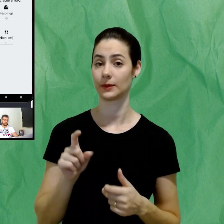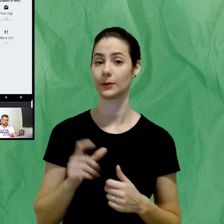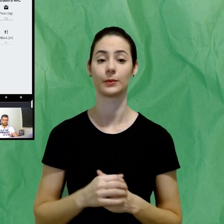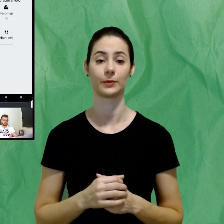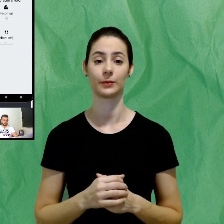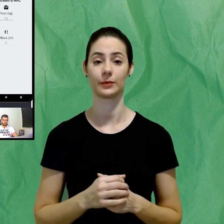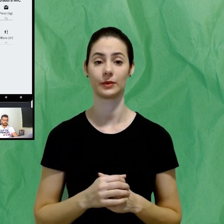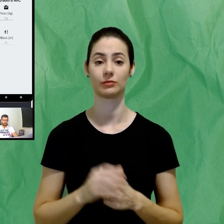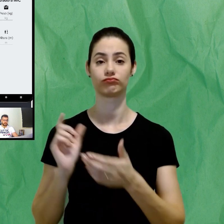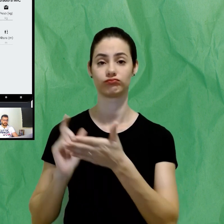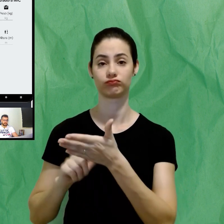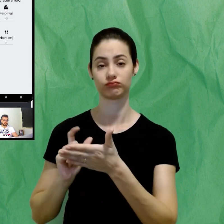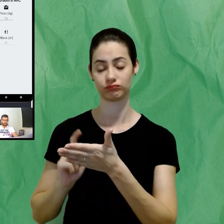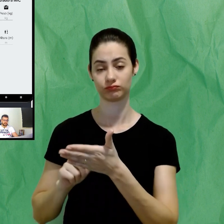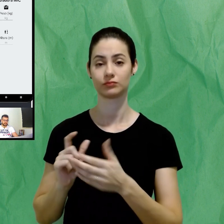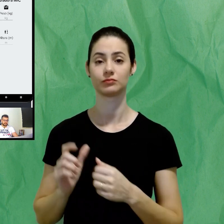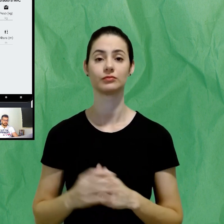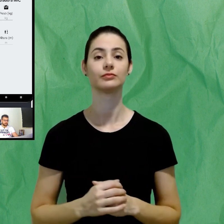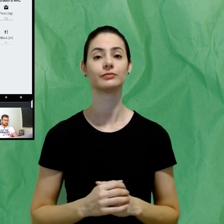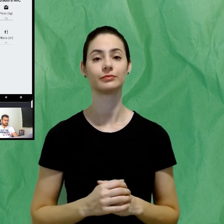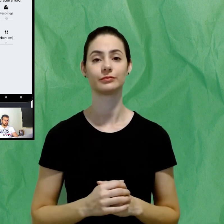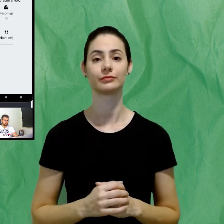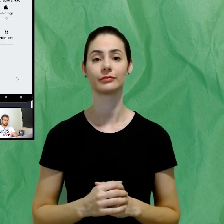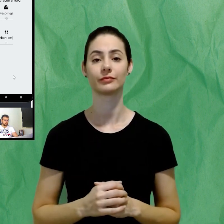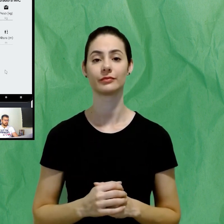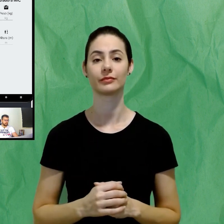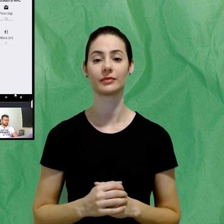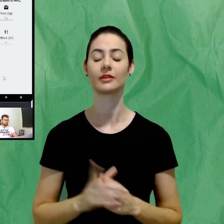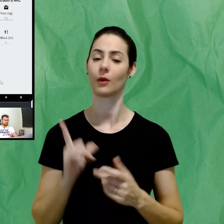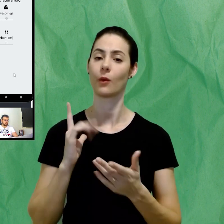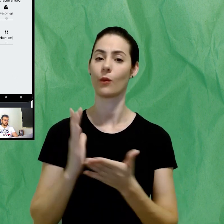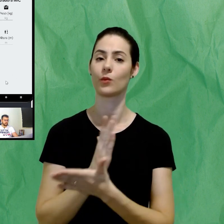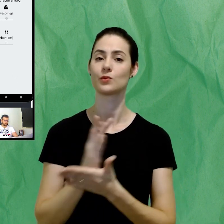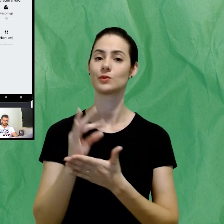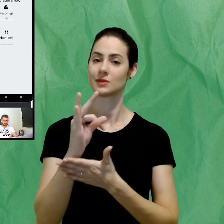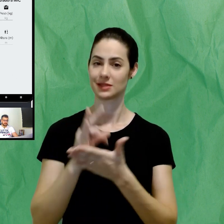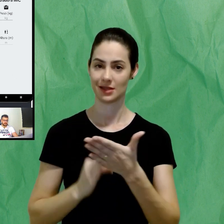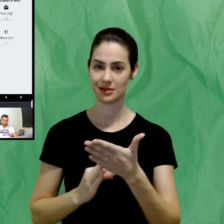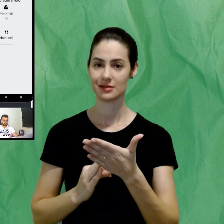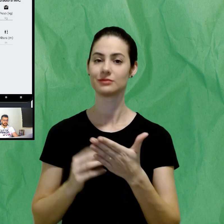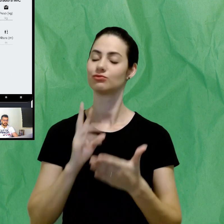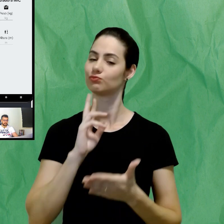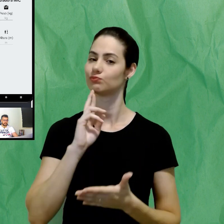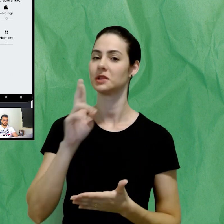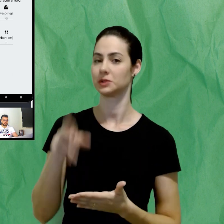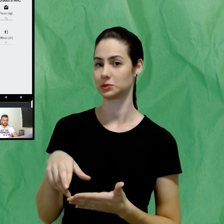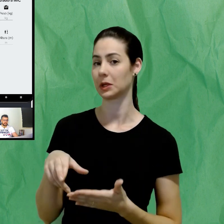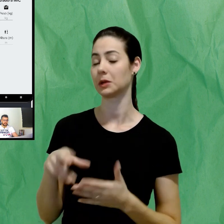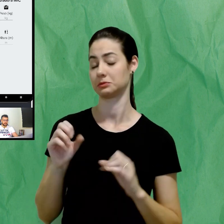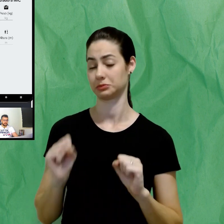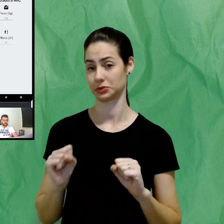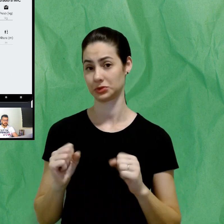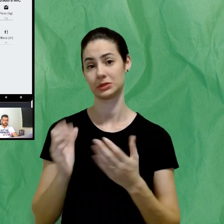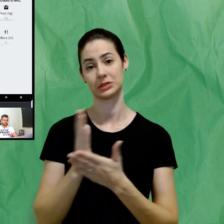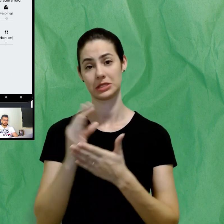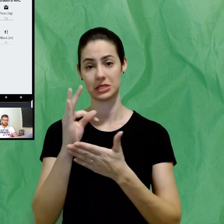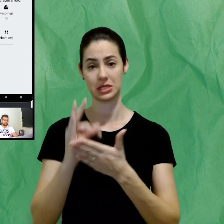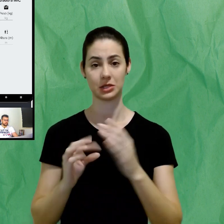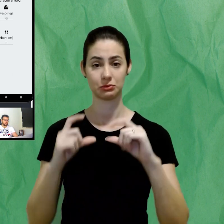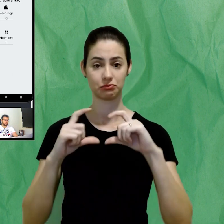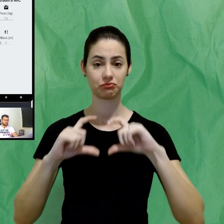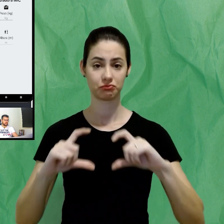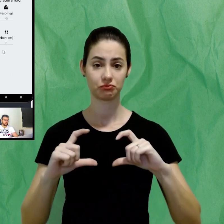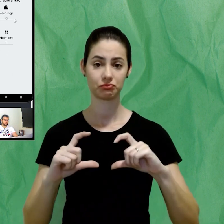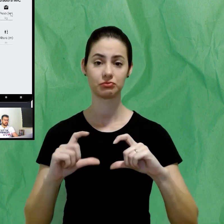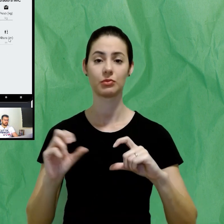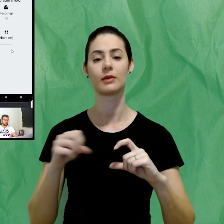vai ser um touchable opacity. A gente pode ter alguns textos mostrando o resultado, né? E depois a gente tem